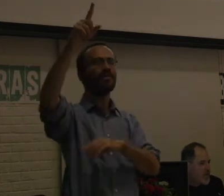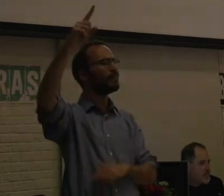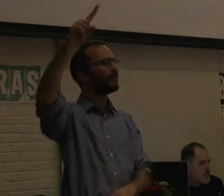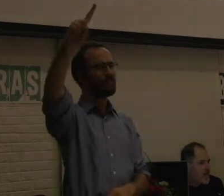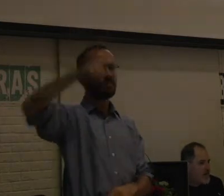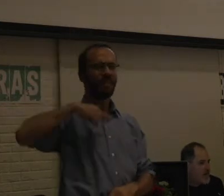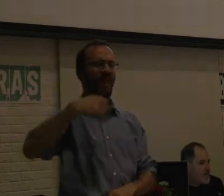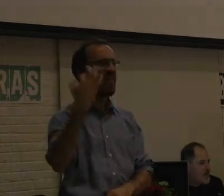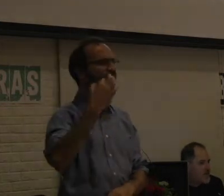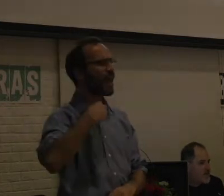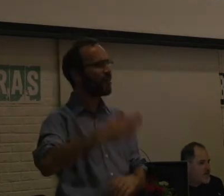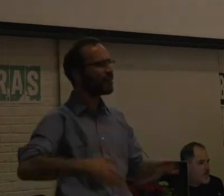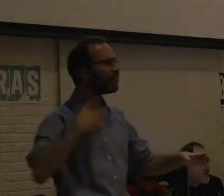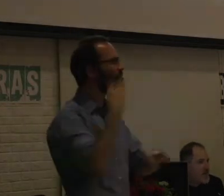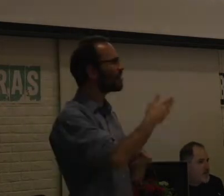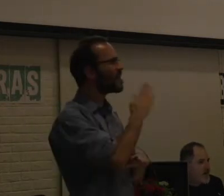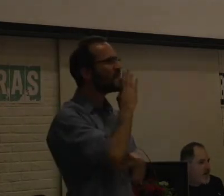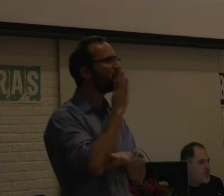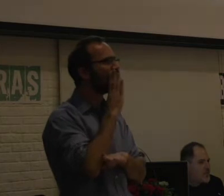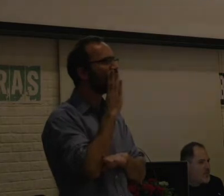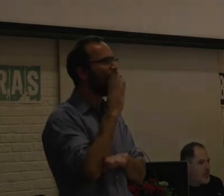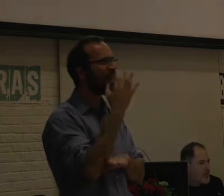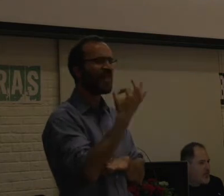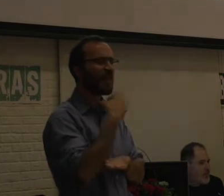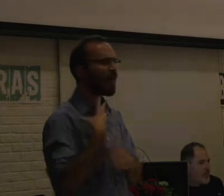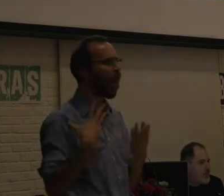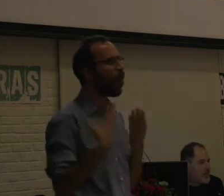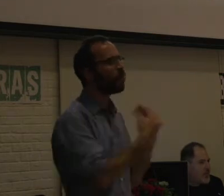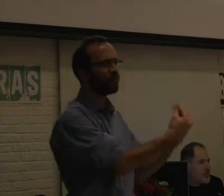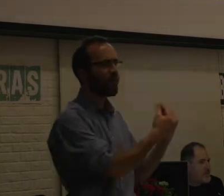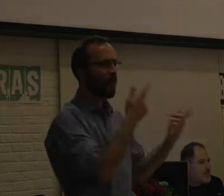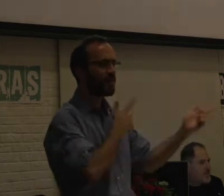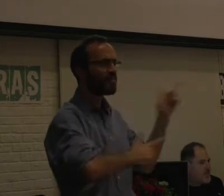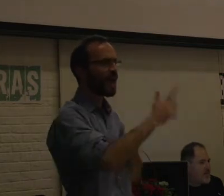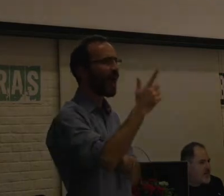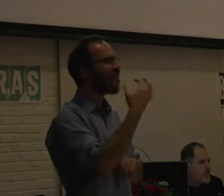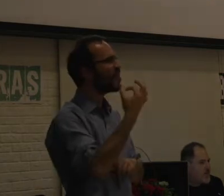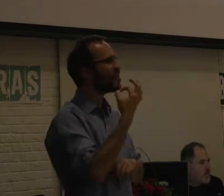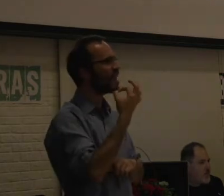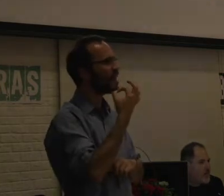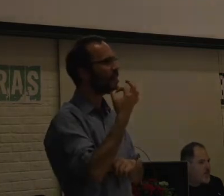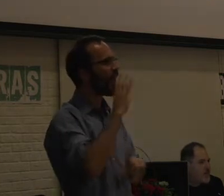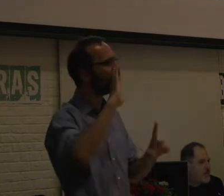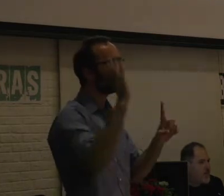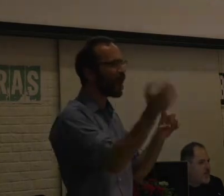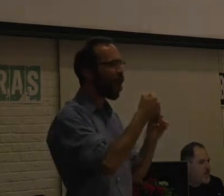veremos por qué la importancia de este nombre, viaja con tu madre y vas a tener que encontrar un lugar para fundar una